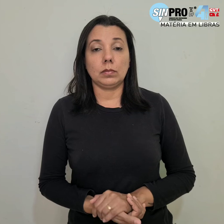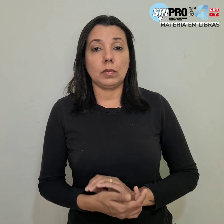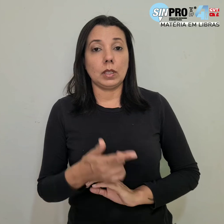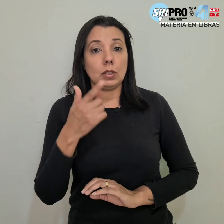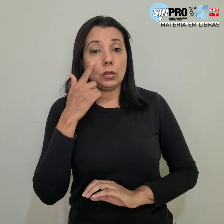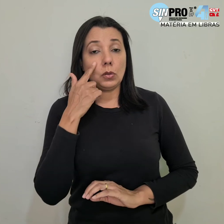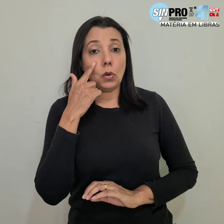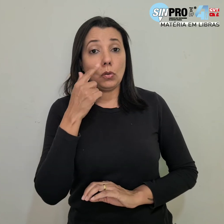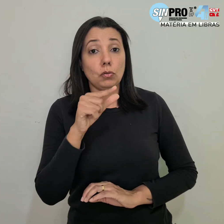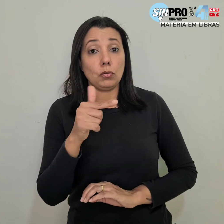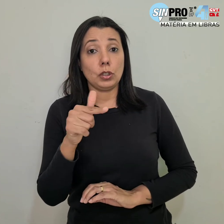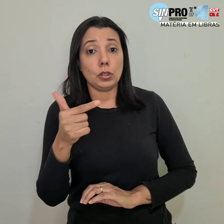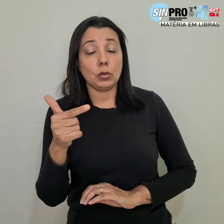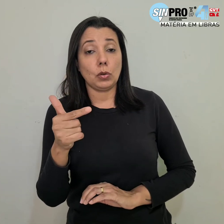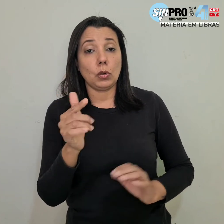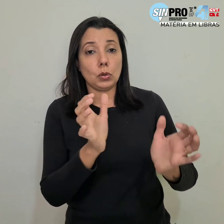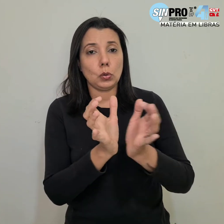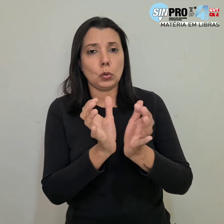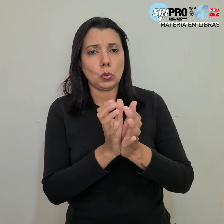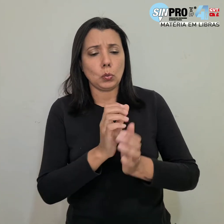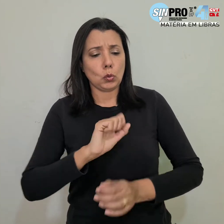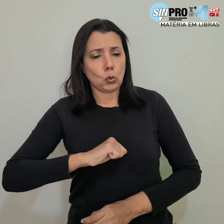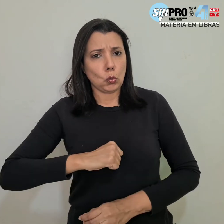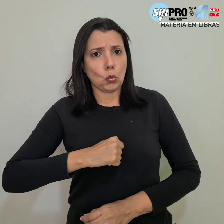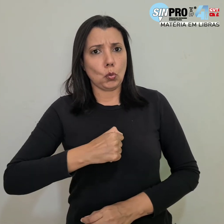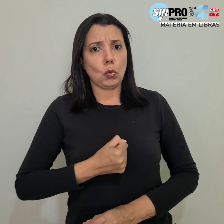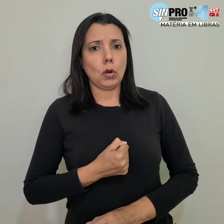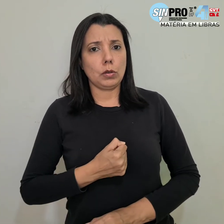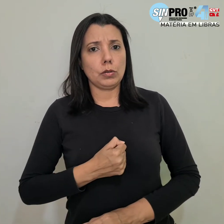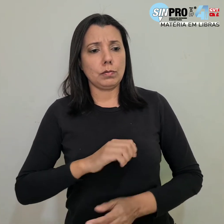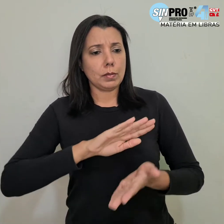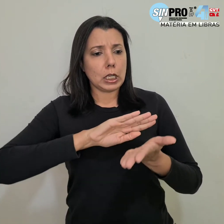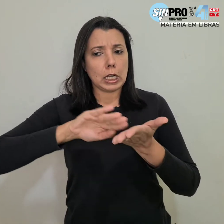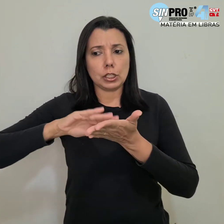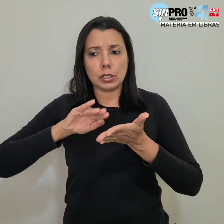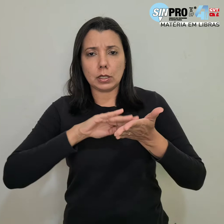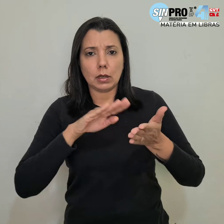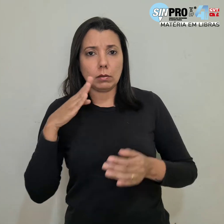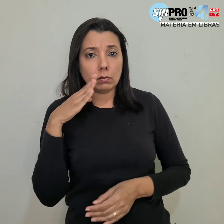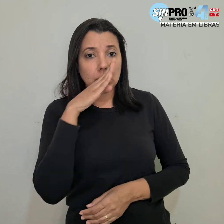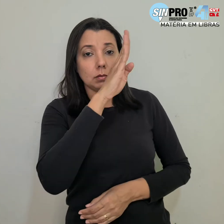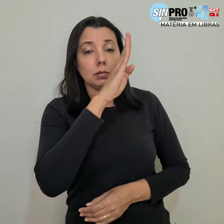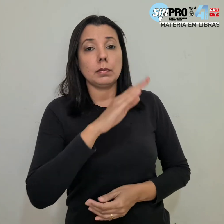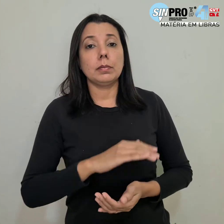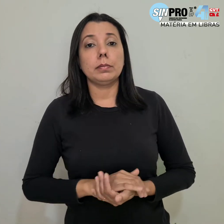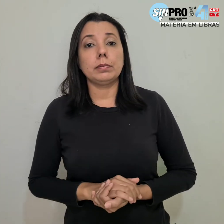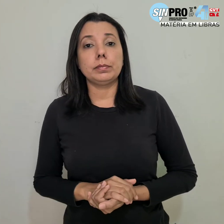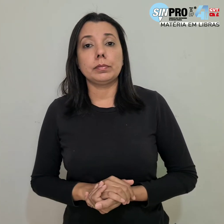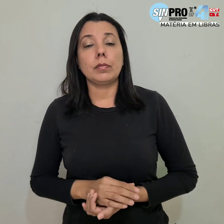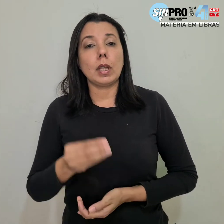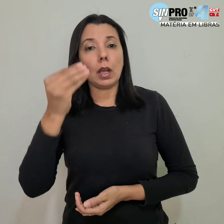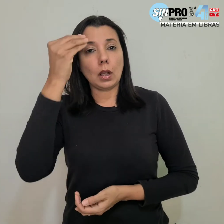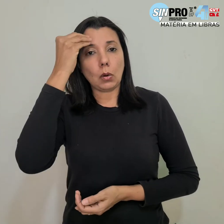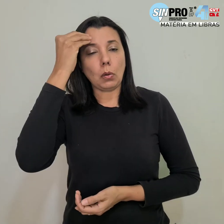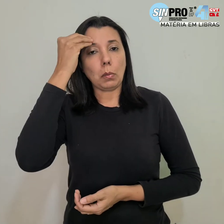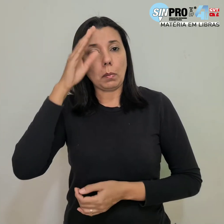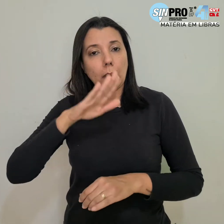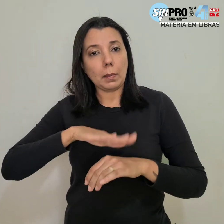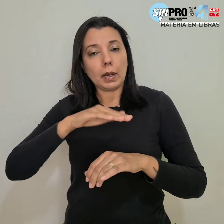De olho em 22, Gabinete do Ódio atua para retirar de Bolsonaro a culpa pelas mais de 100